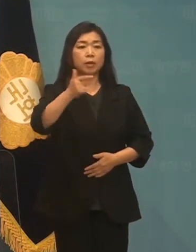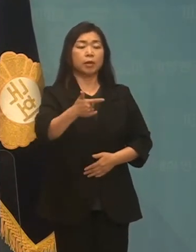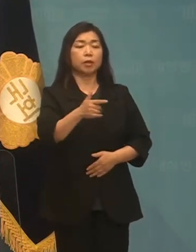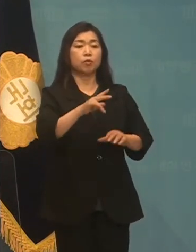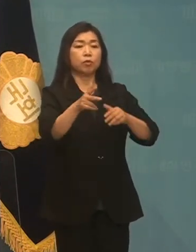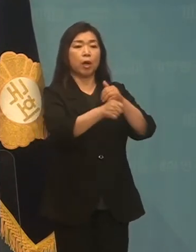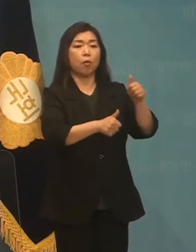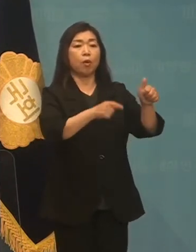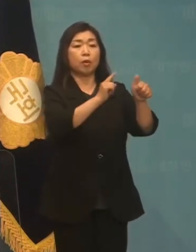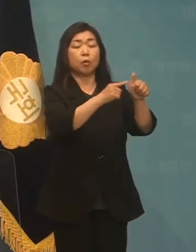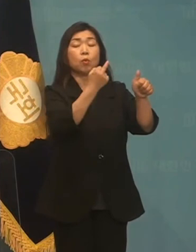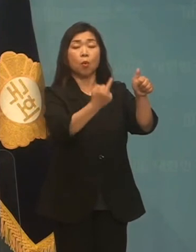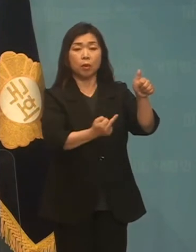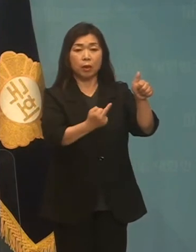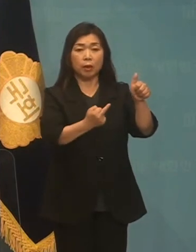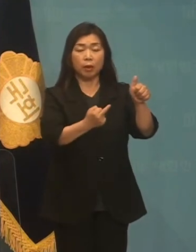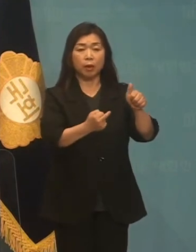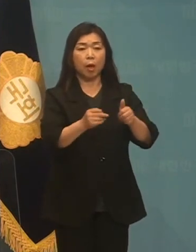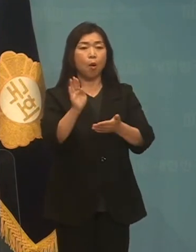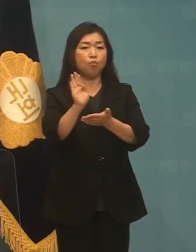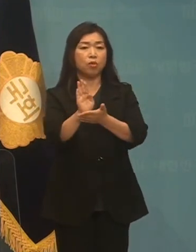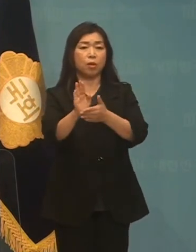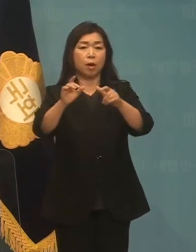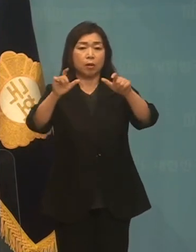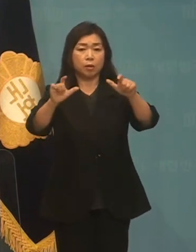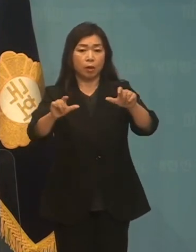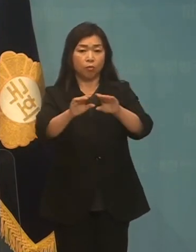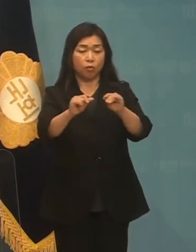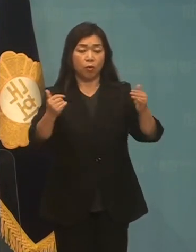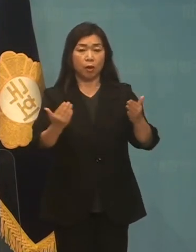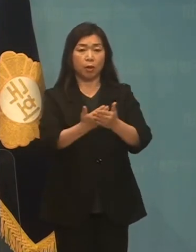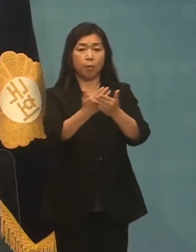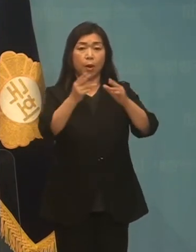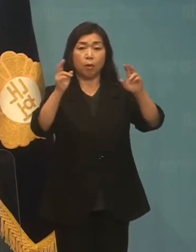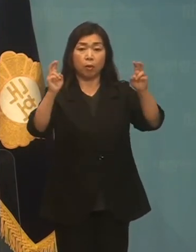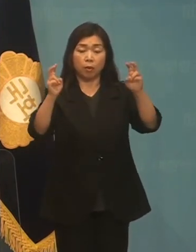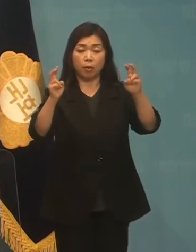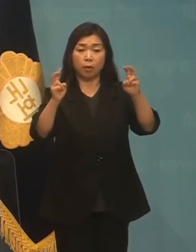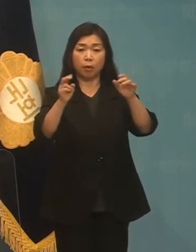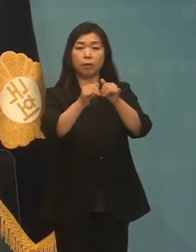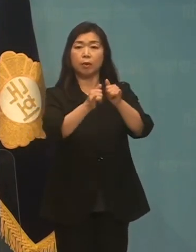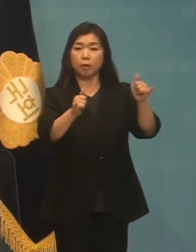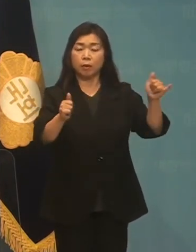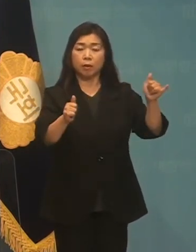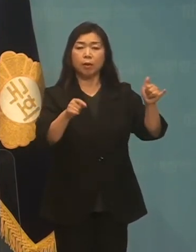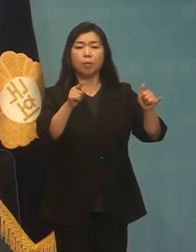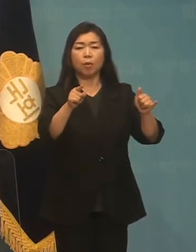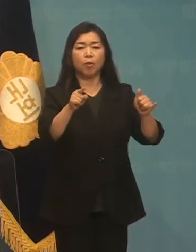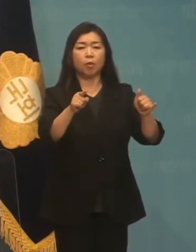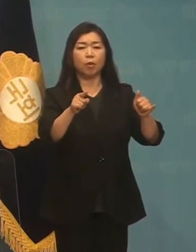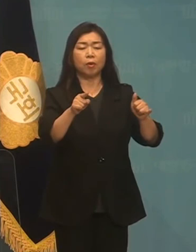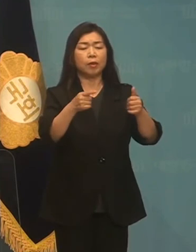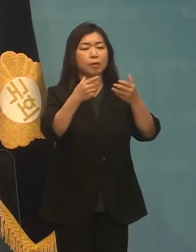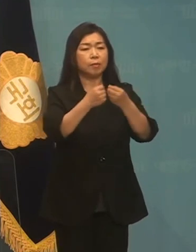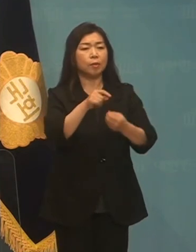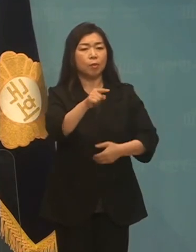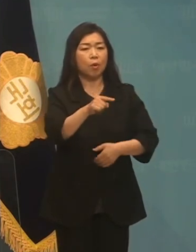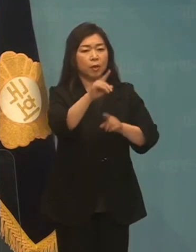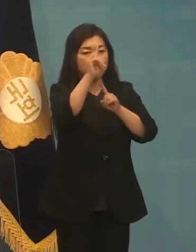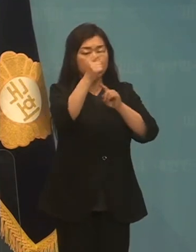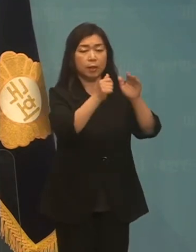신모 씨는 분당 지역 부동산 개발업체인 소위 C7